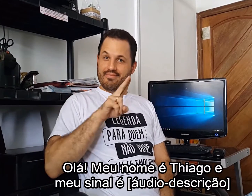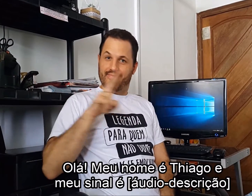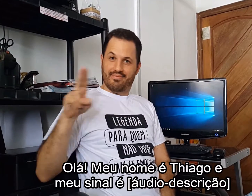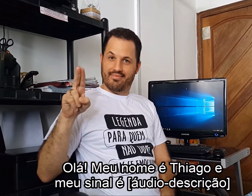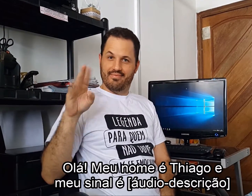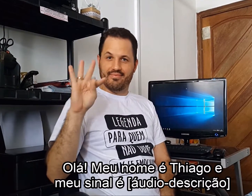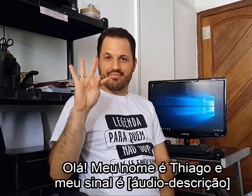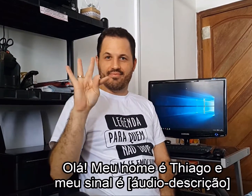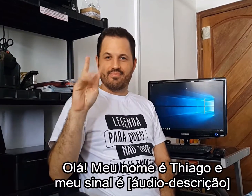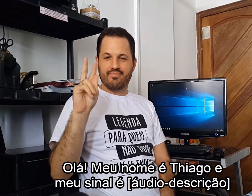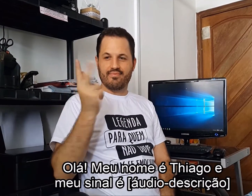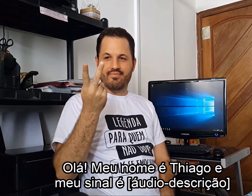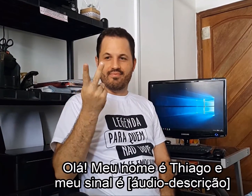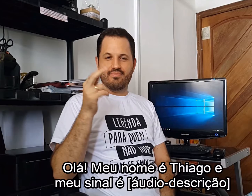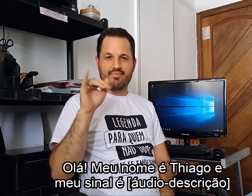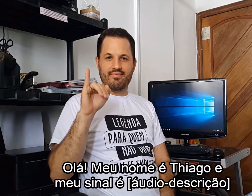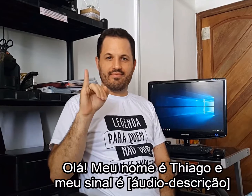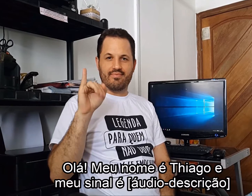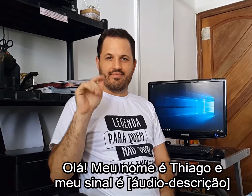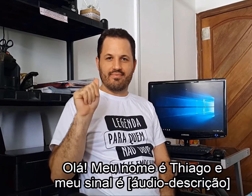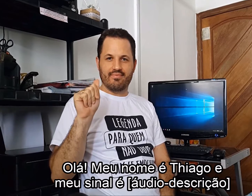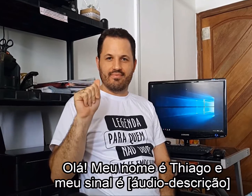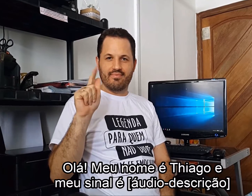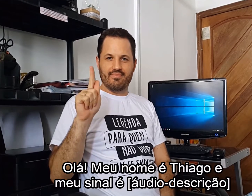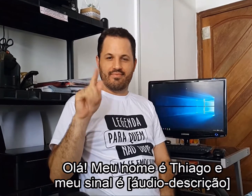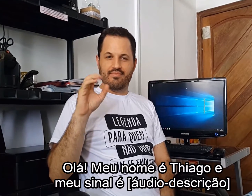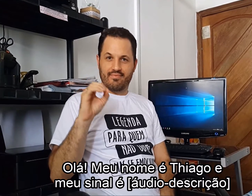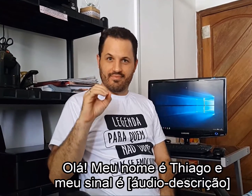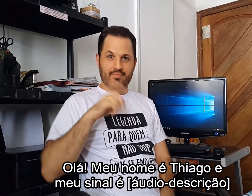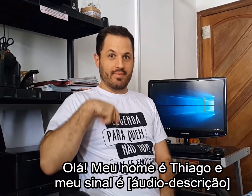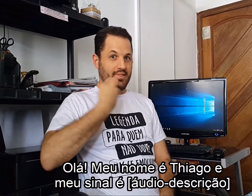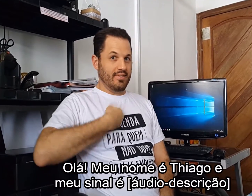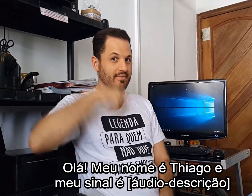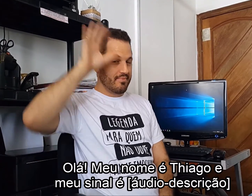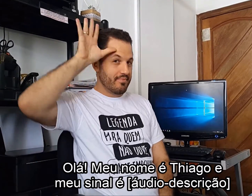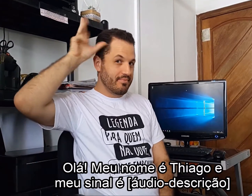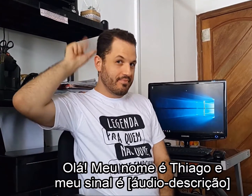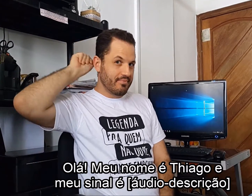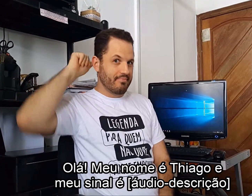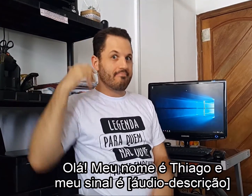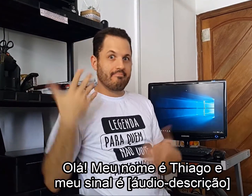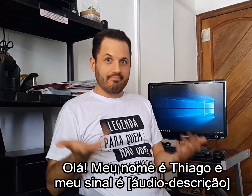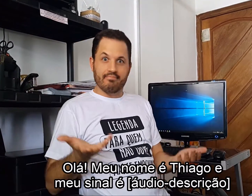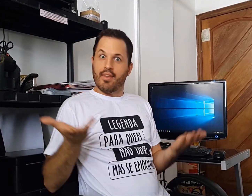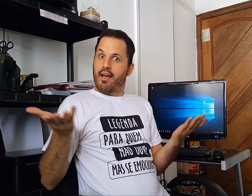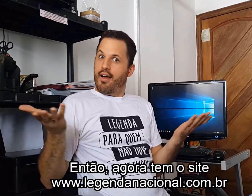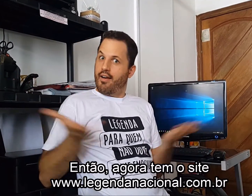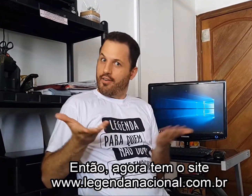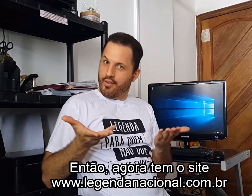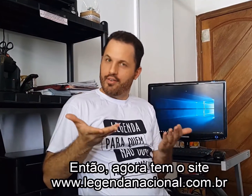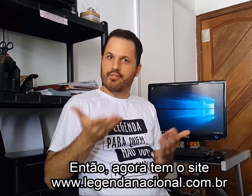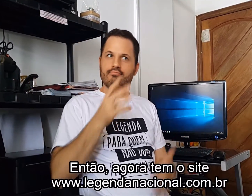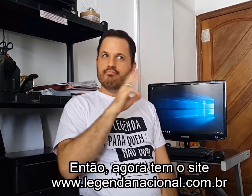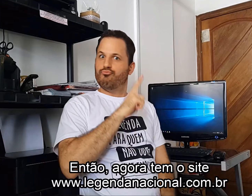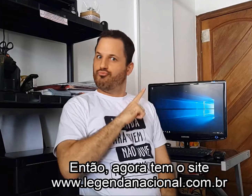Tiago e meu sinal é o dedo polegar movendo na lateral para trás com dedos para cima